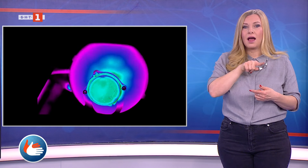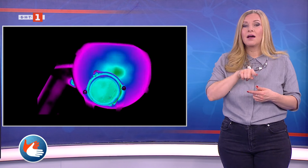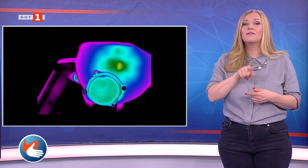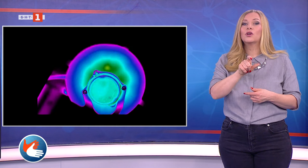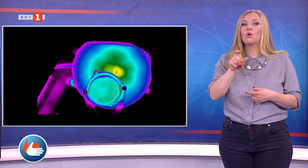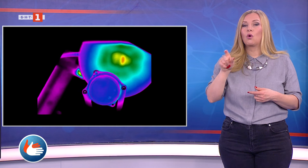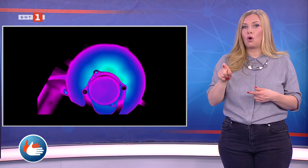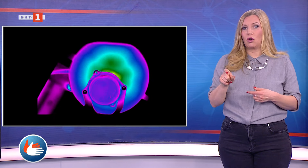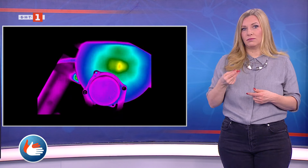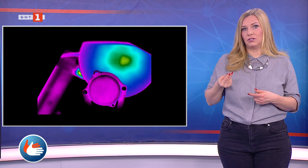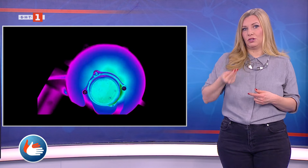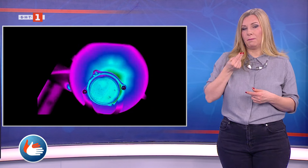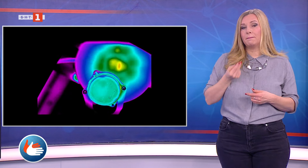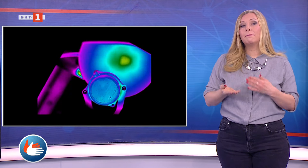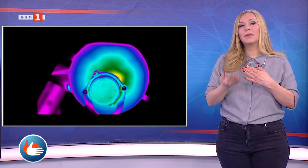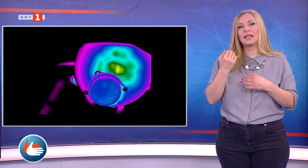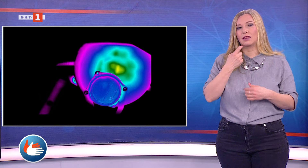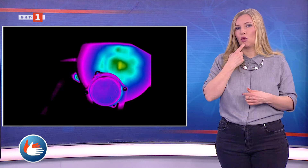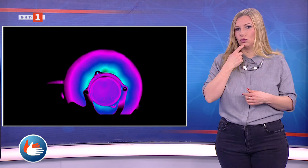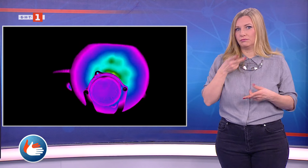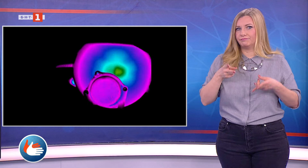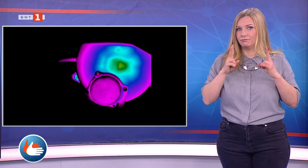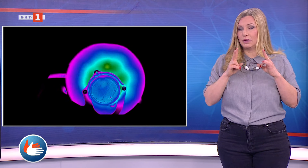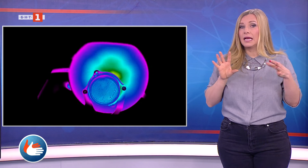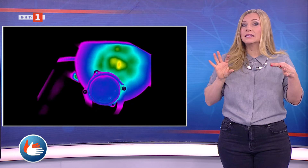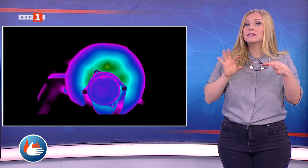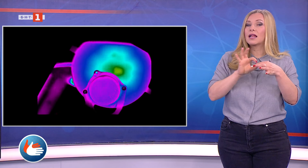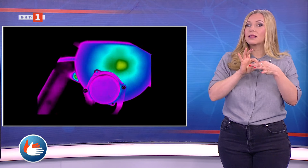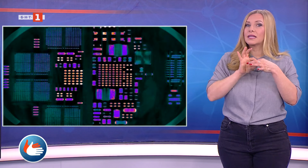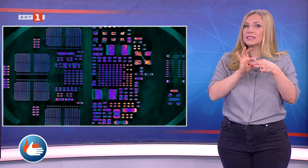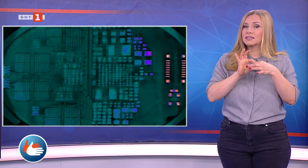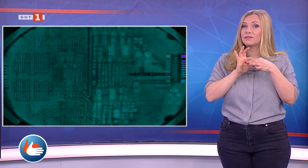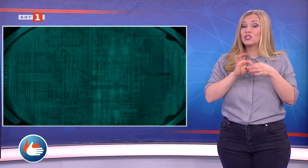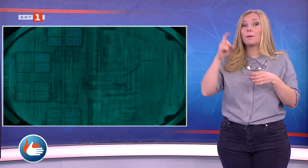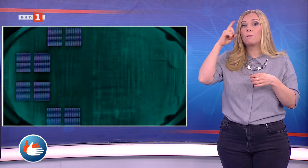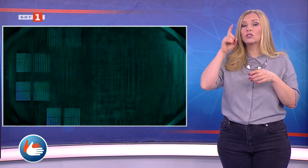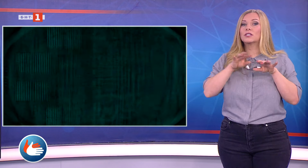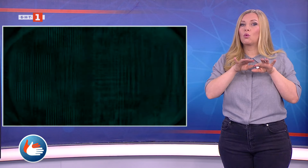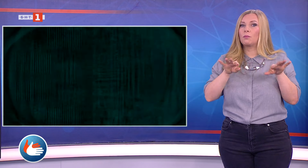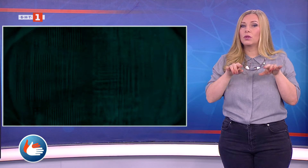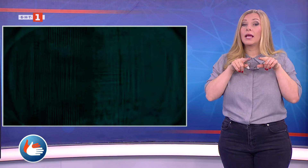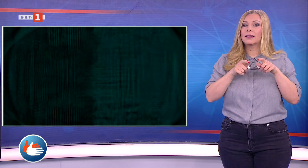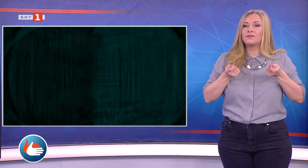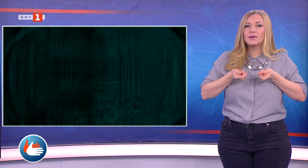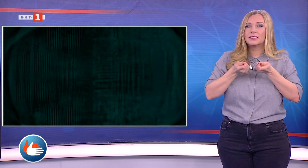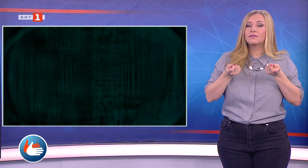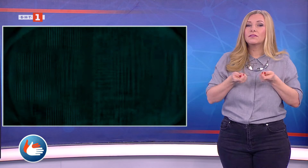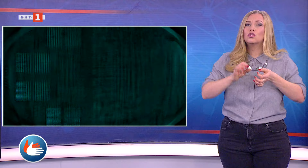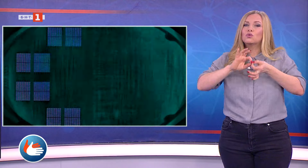година. Целта е да се свърже мозъкът с компютър, като по този начин се въздейства върху сложни неврологични